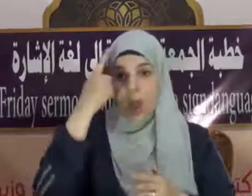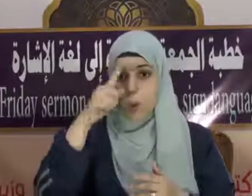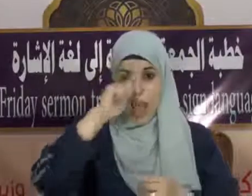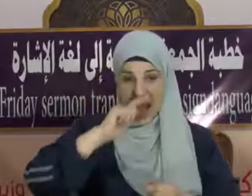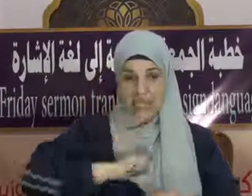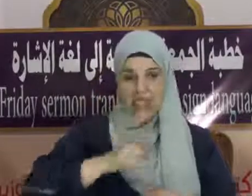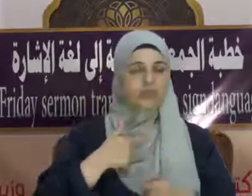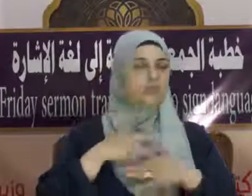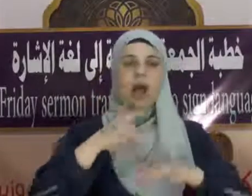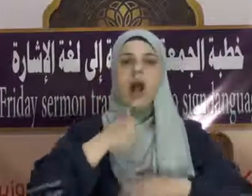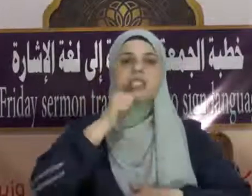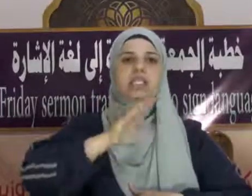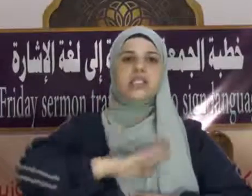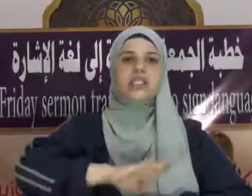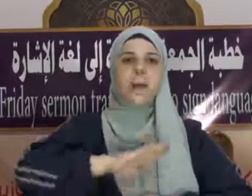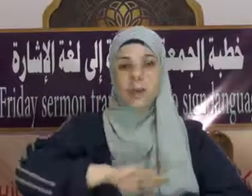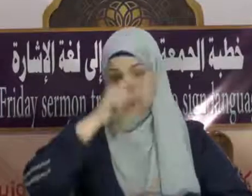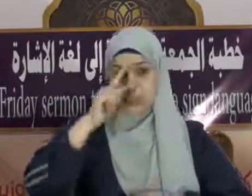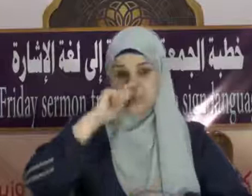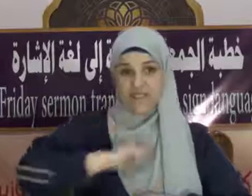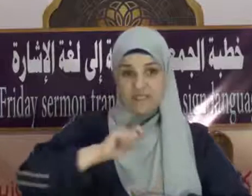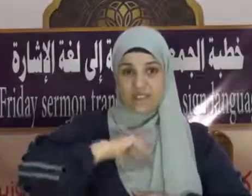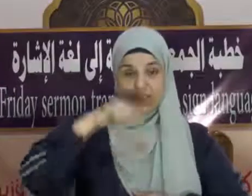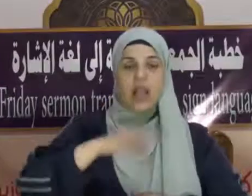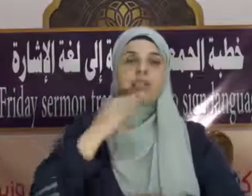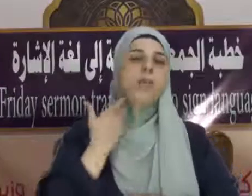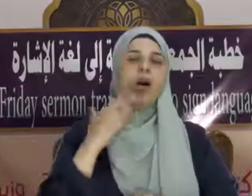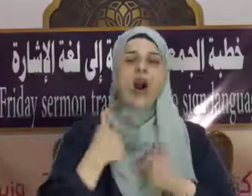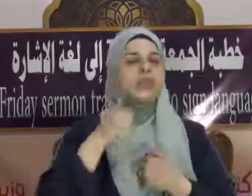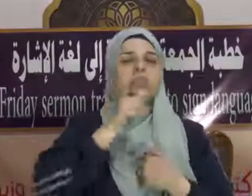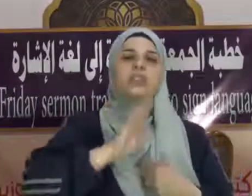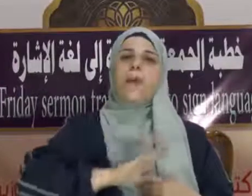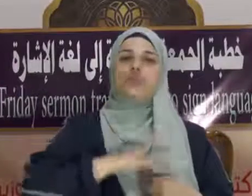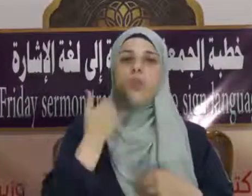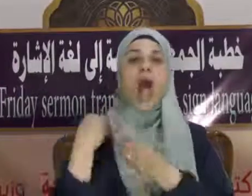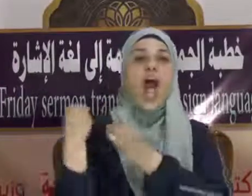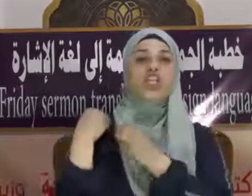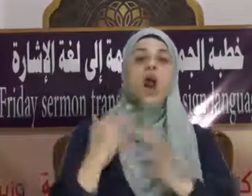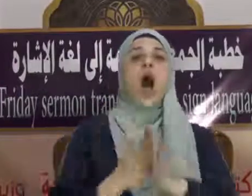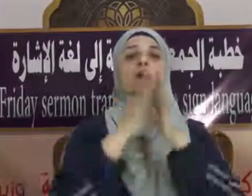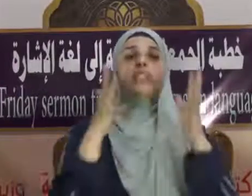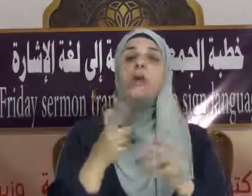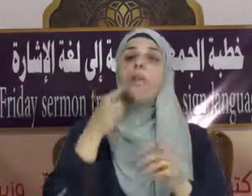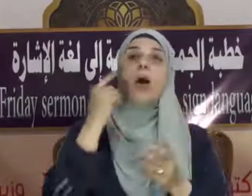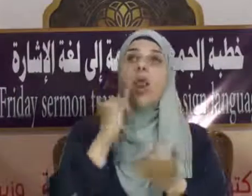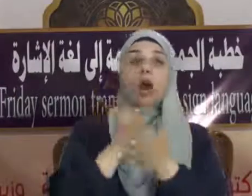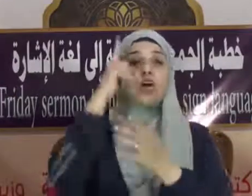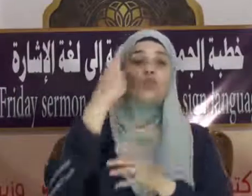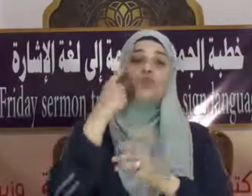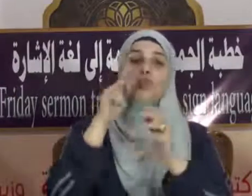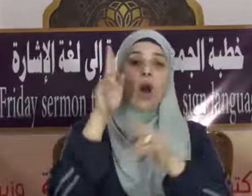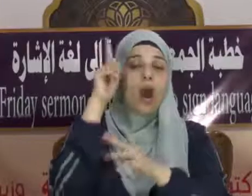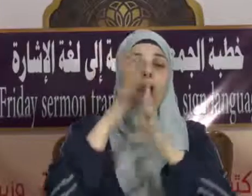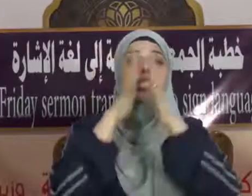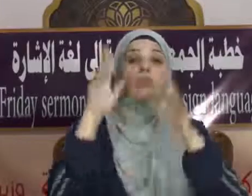الأذى. فتحمل أذى الجار من شيم الكرام، وأجره عظيم عند رب العالمين،